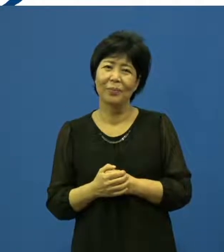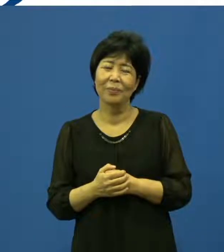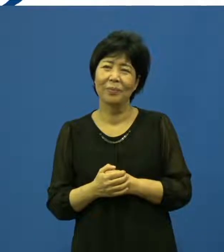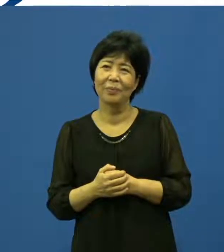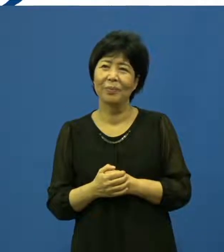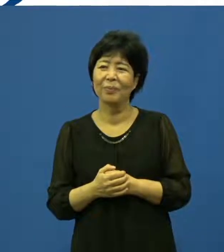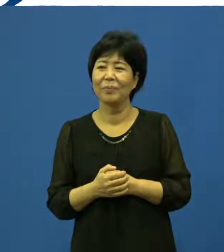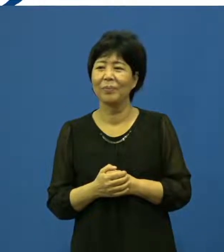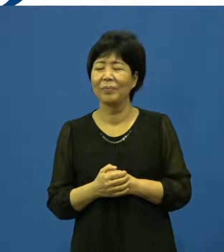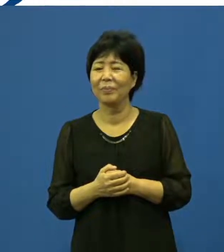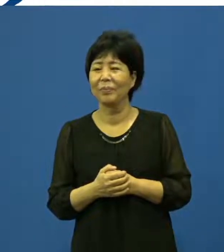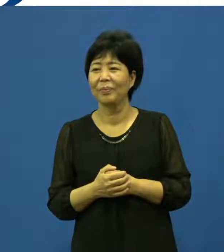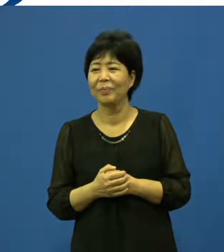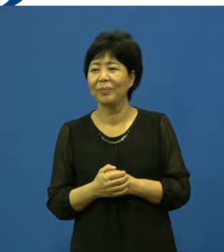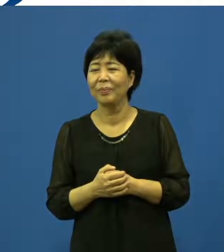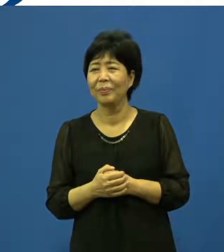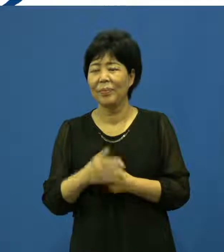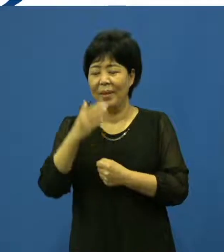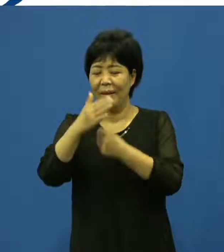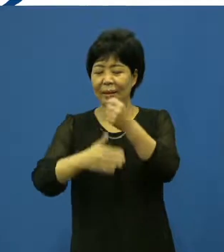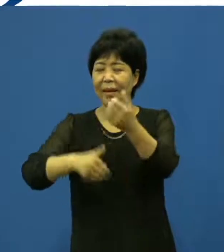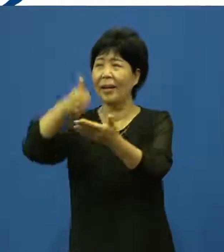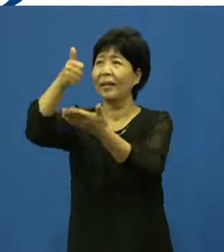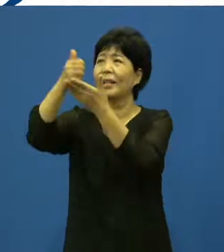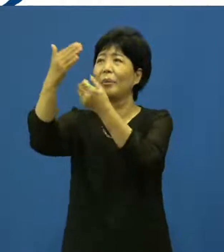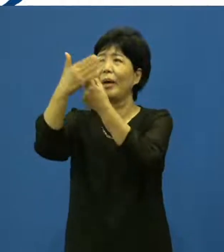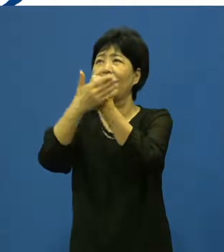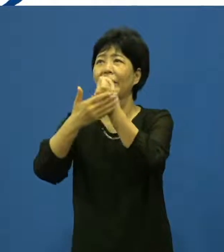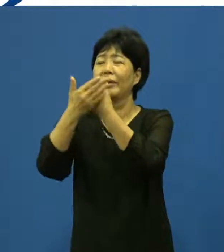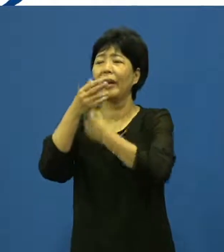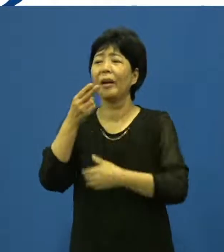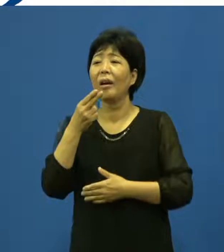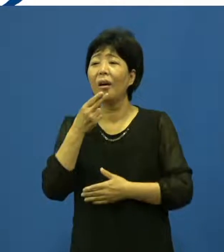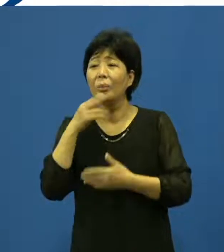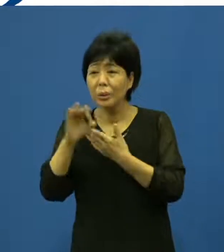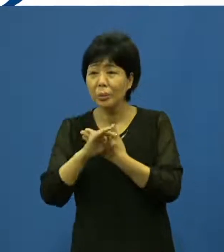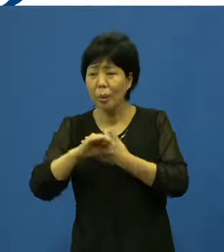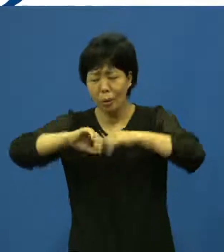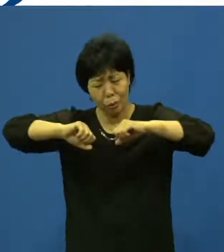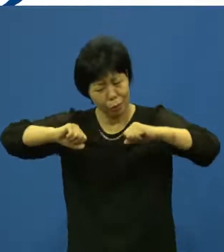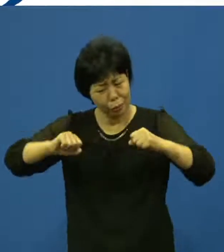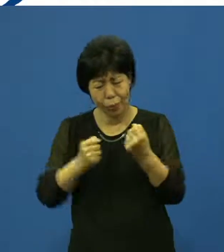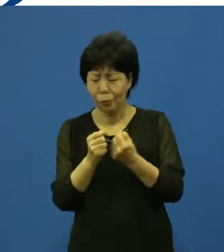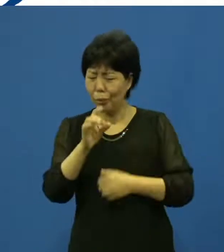불가능한 것입니다. 그것은 하나님의 은혜 없이 하나님의 말씀에 순종할 수가 없어요.